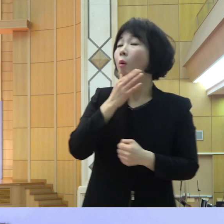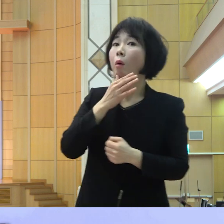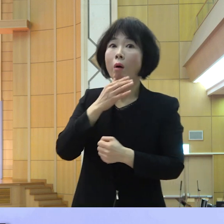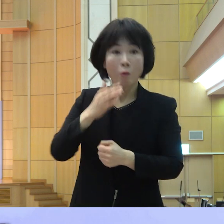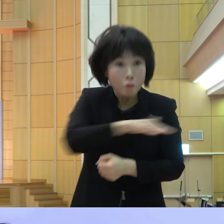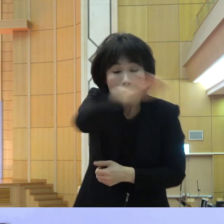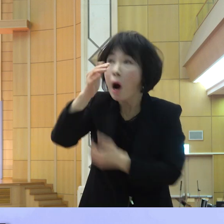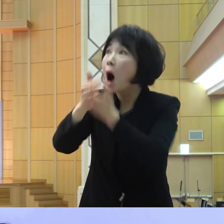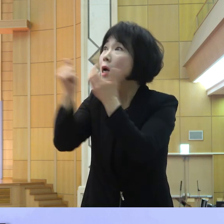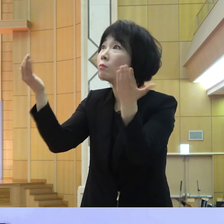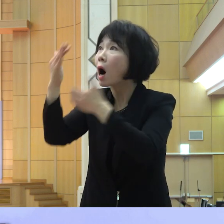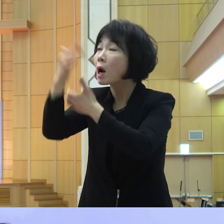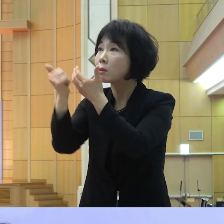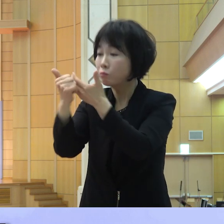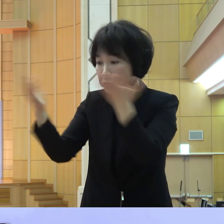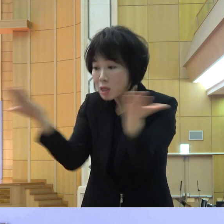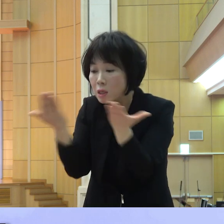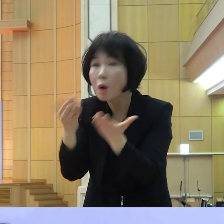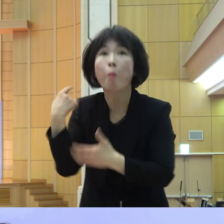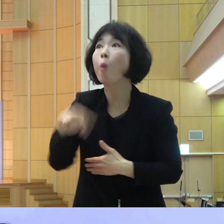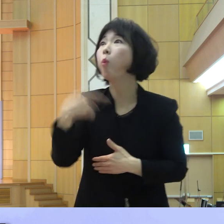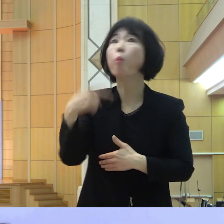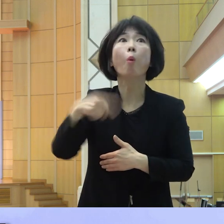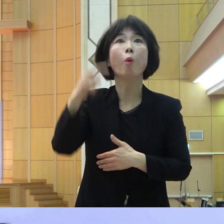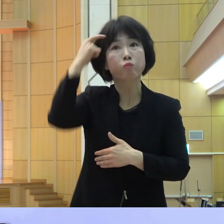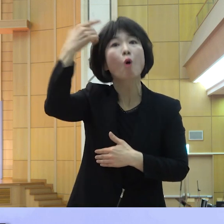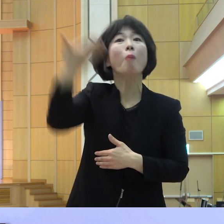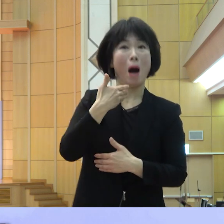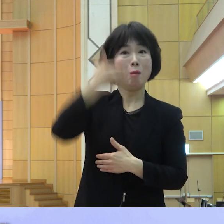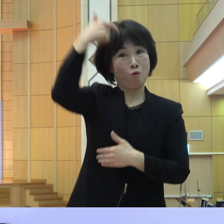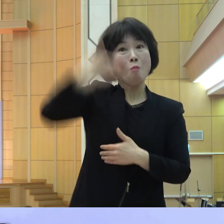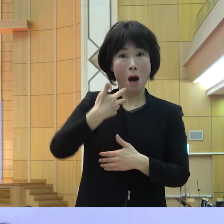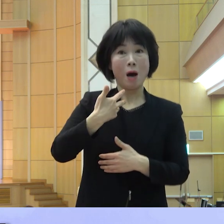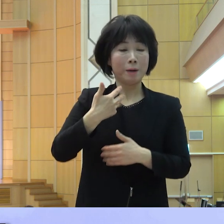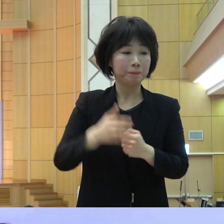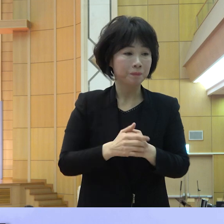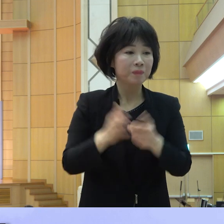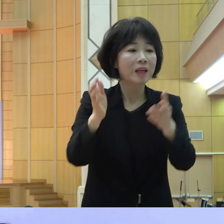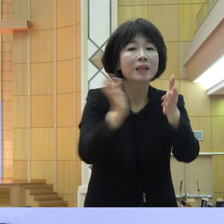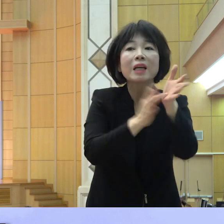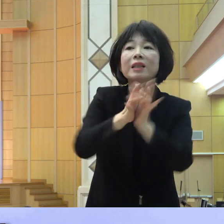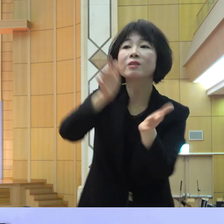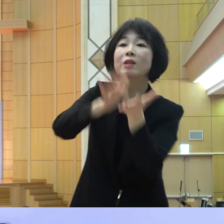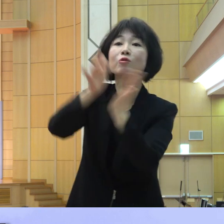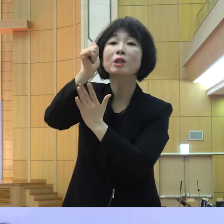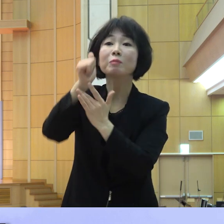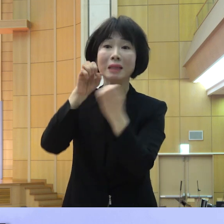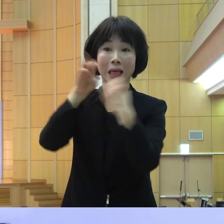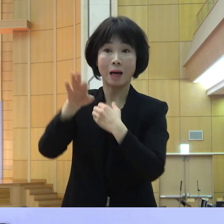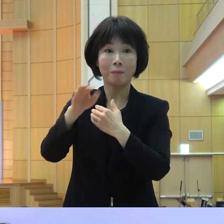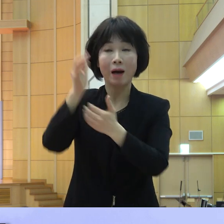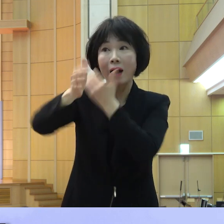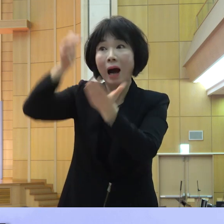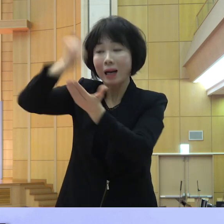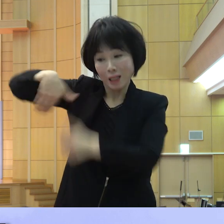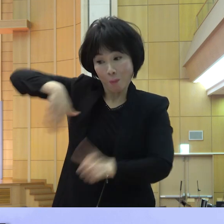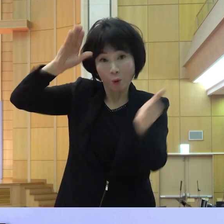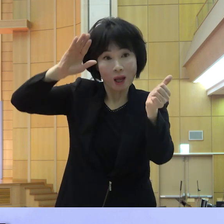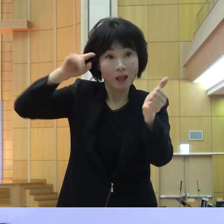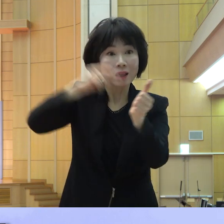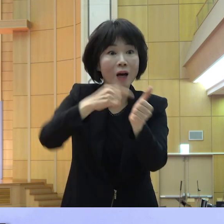하나님의 일을 해야 되지요? 그렇게 28절에 물어보니까 29절에 뭐라고 했어요? 예수께서 대답하여 가라사대, 하나님의 보내신 자를 믿는